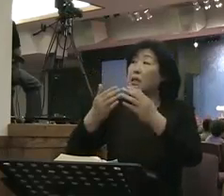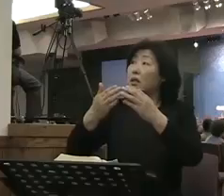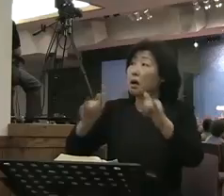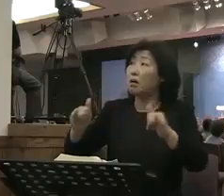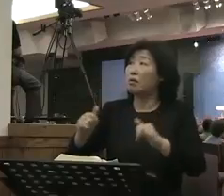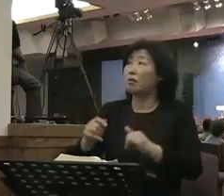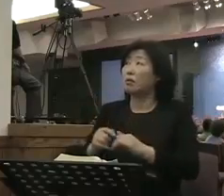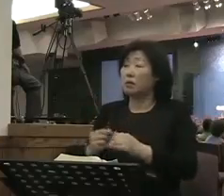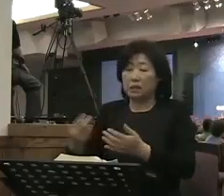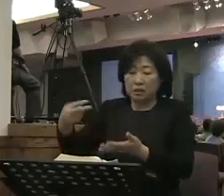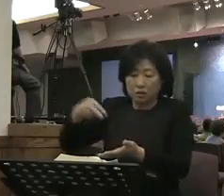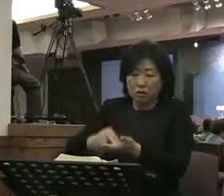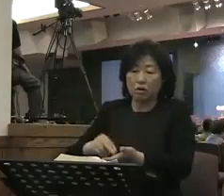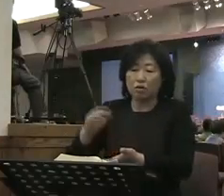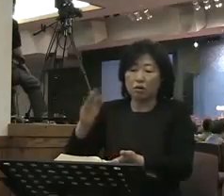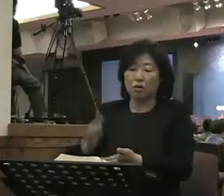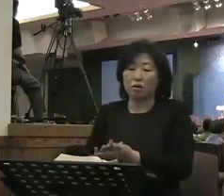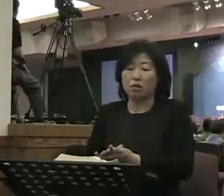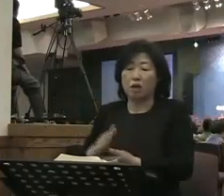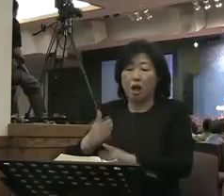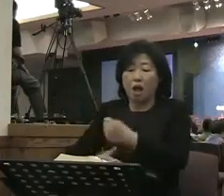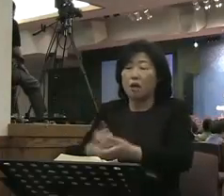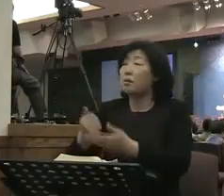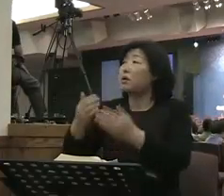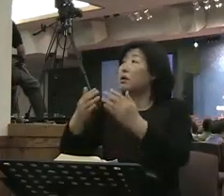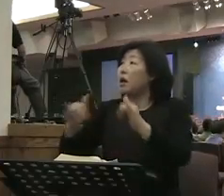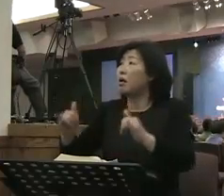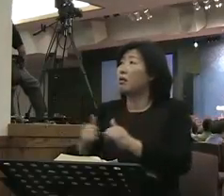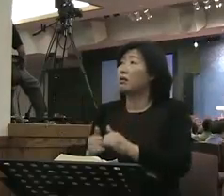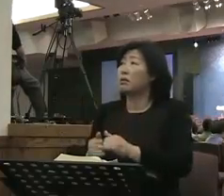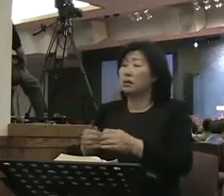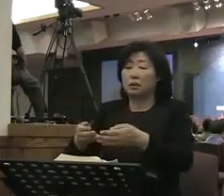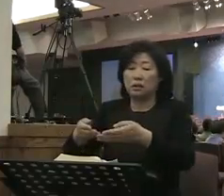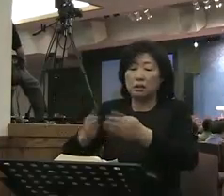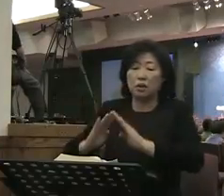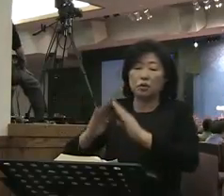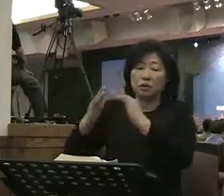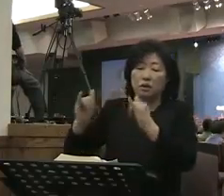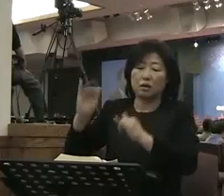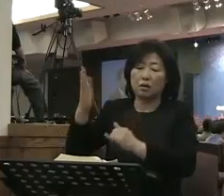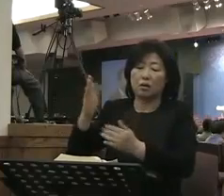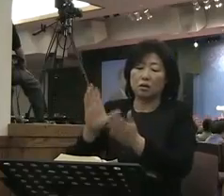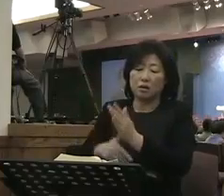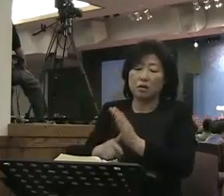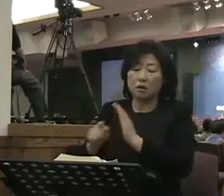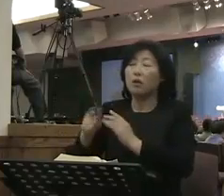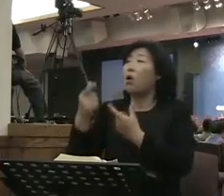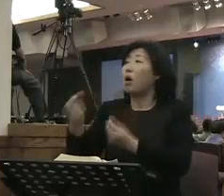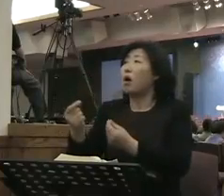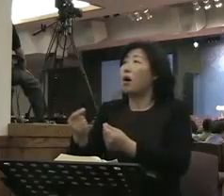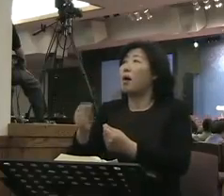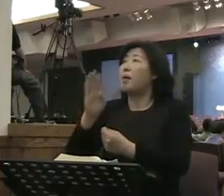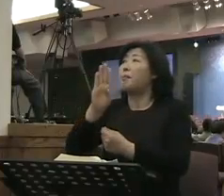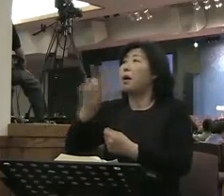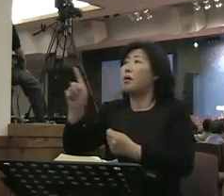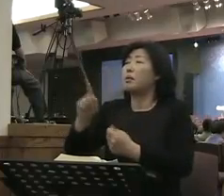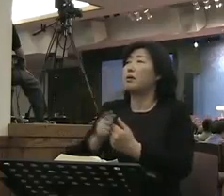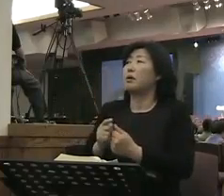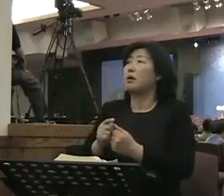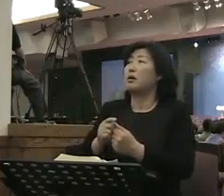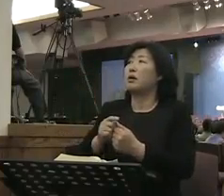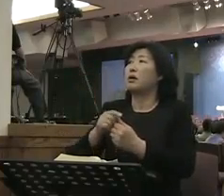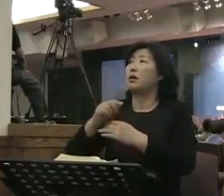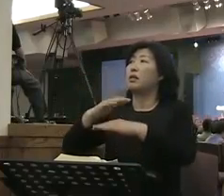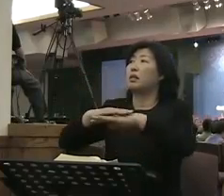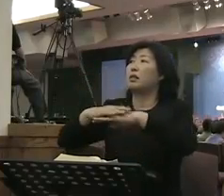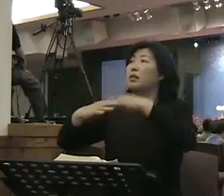우리가 일어서야 된다는 것입니다. 하나님의 사람을 세우는 자들이 될 때 이러한 바벨탑의 역사를